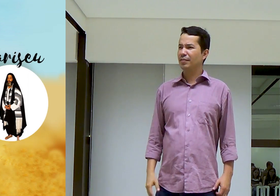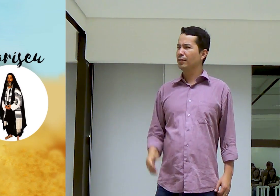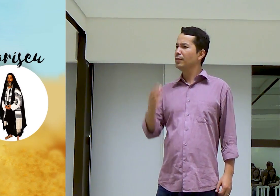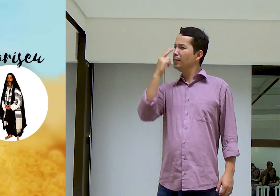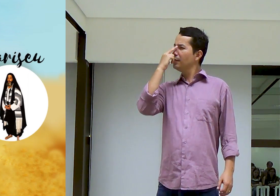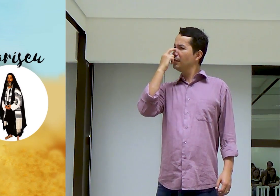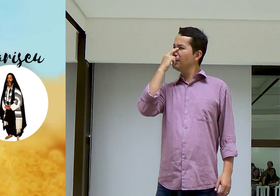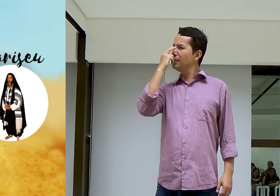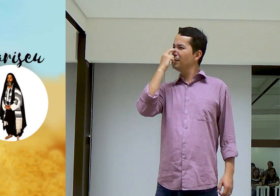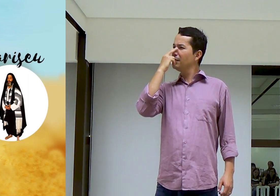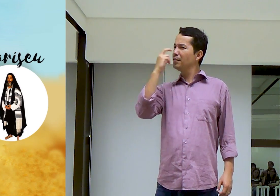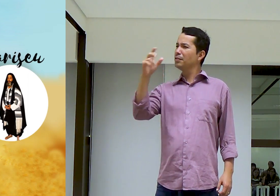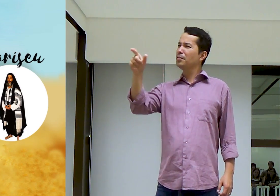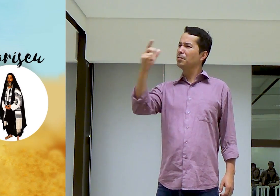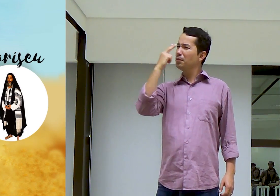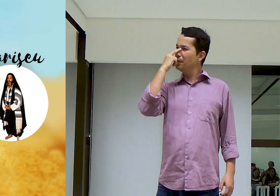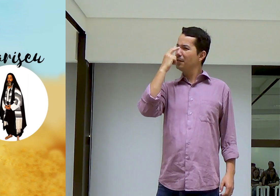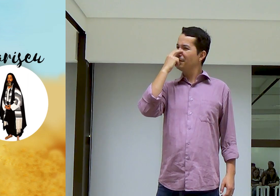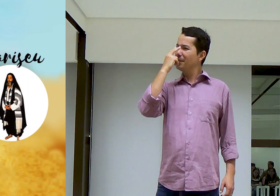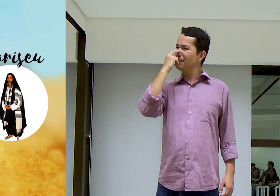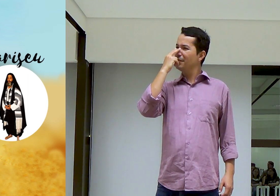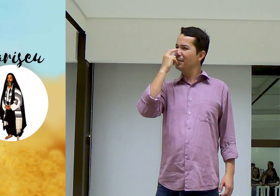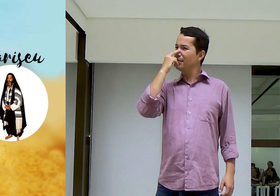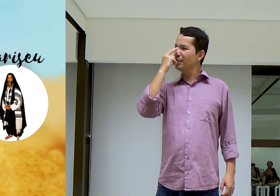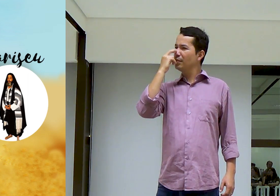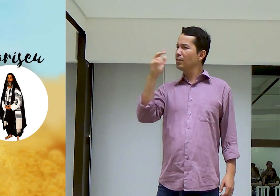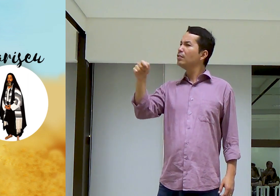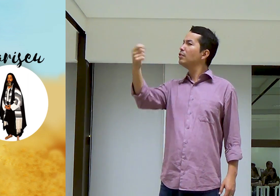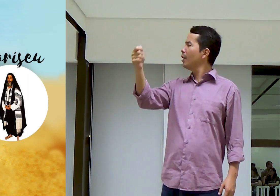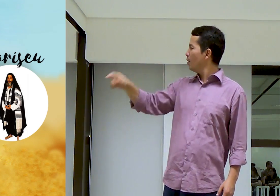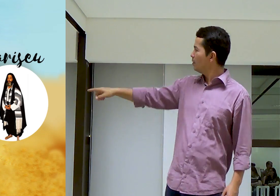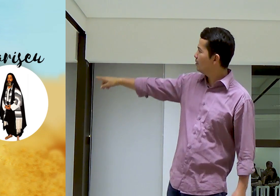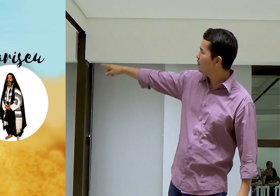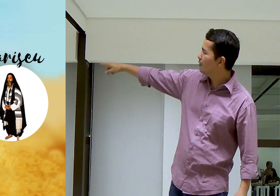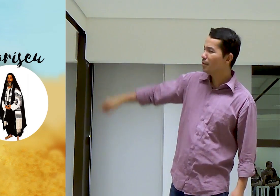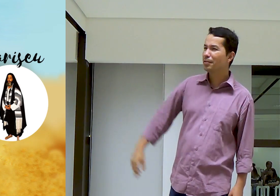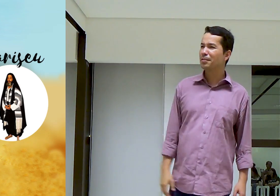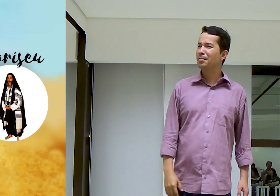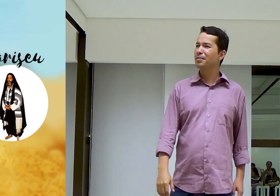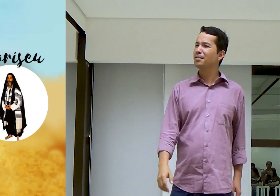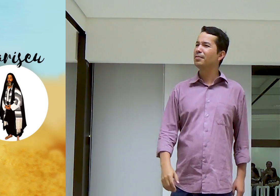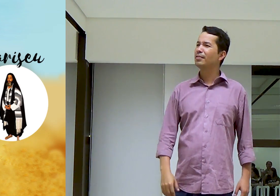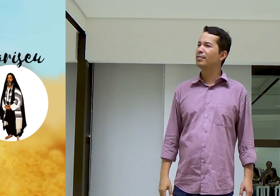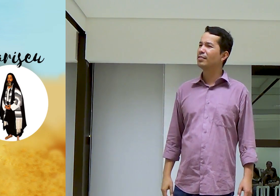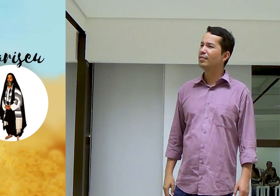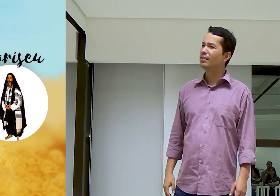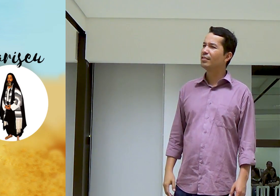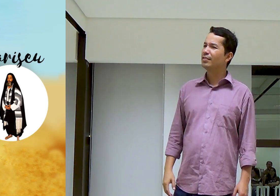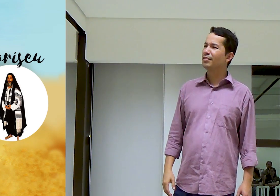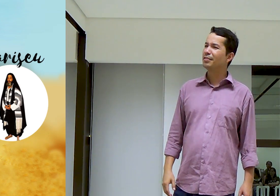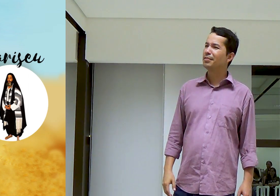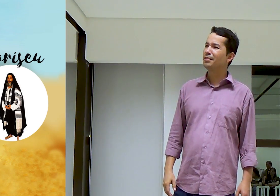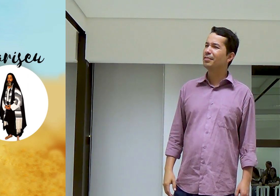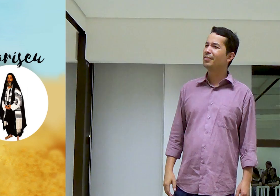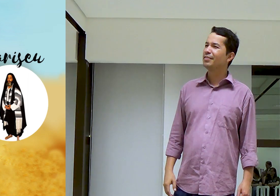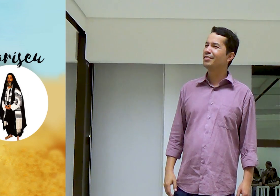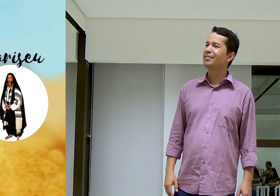Fariseu? Jane, você conhece? Jane, qual que é o sinal para essa palavra, fariseu?